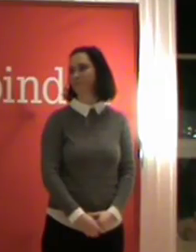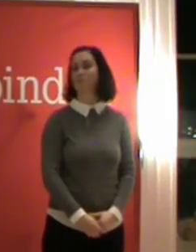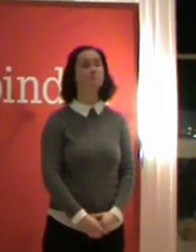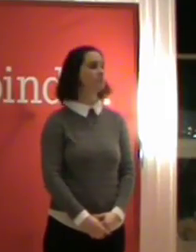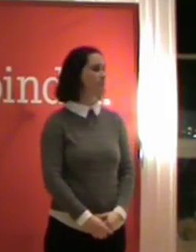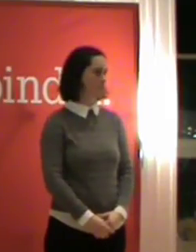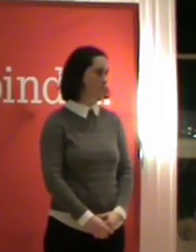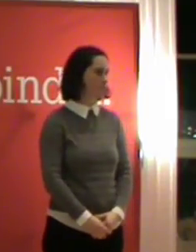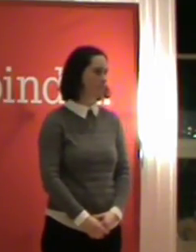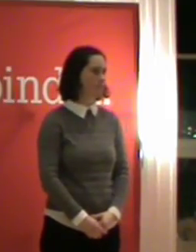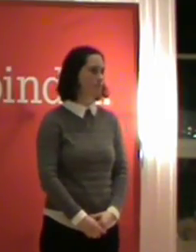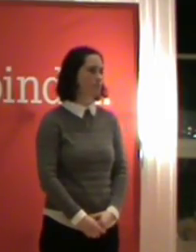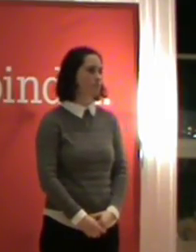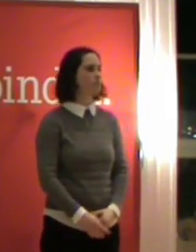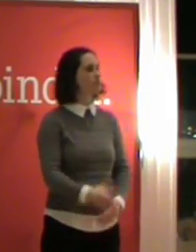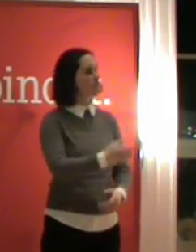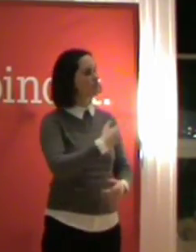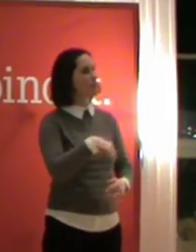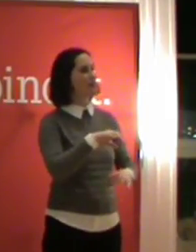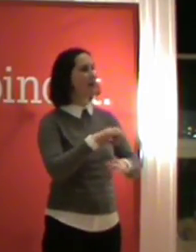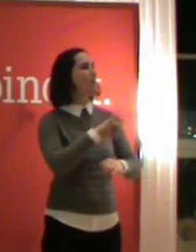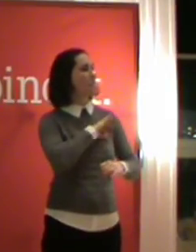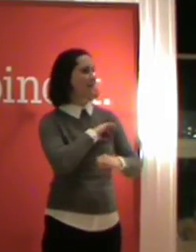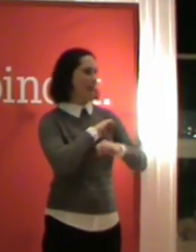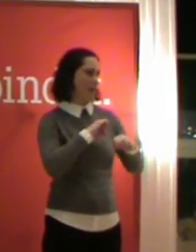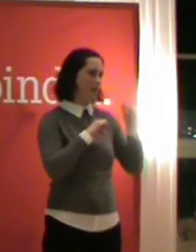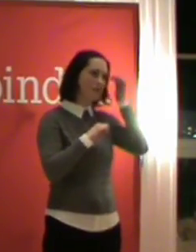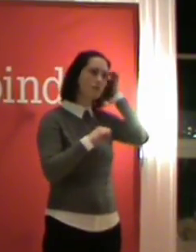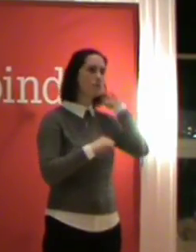Für uns als Partei, für uns als Fraktion